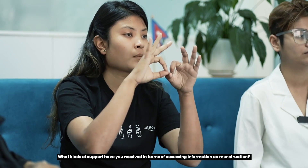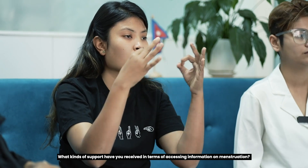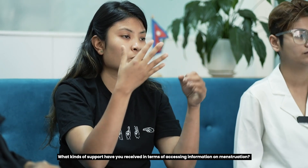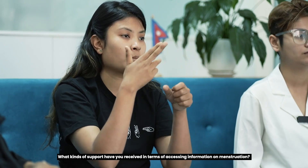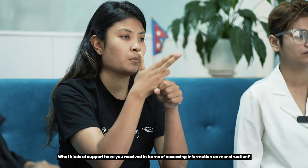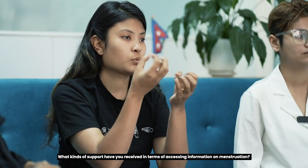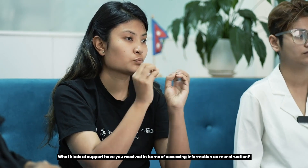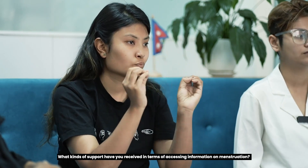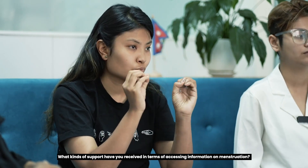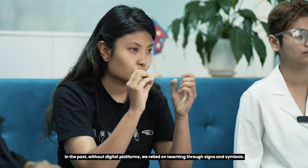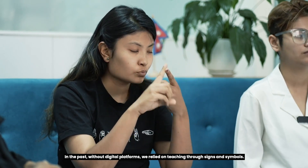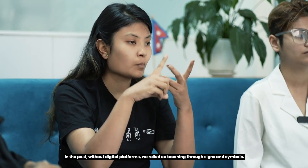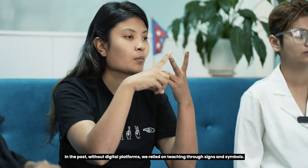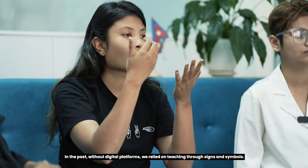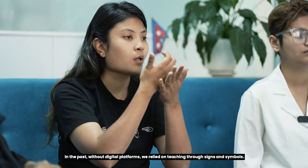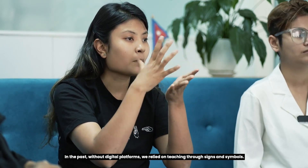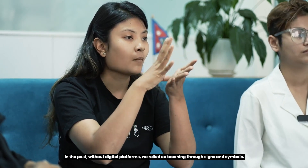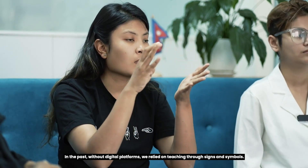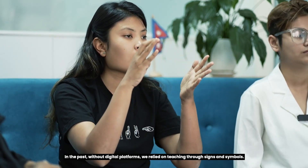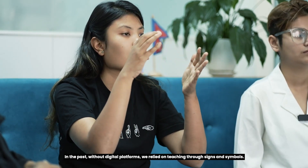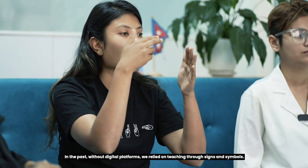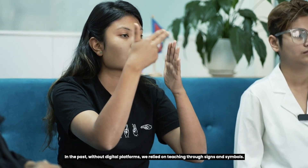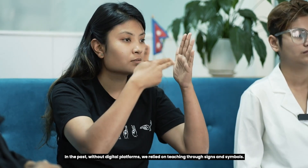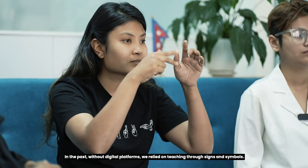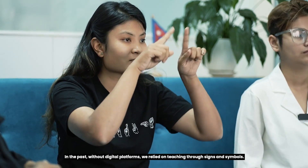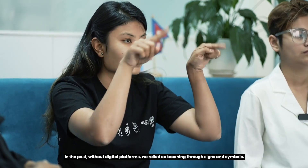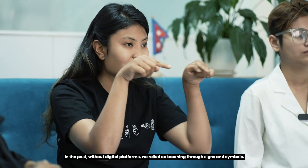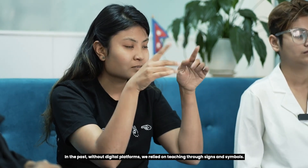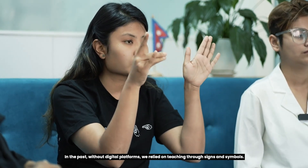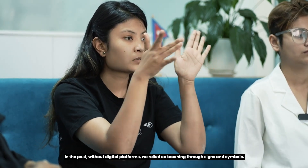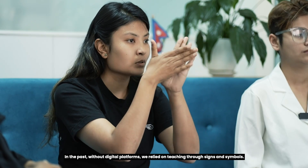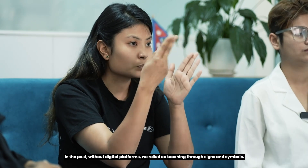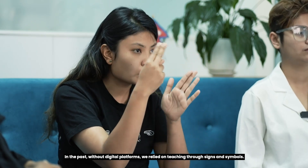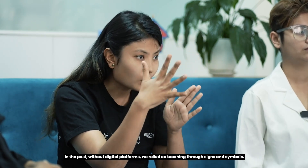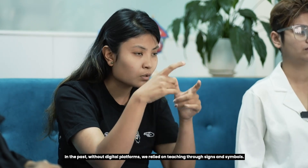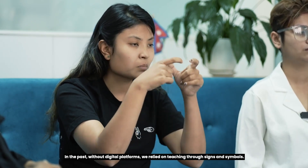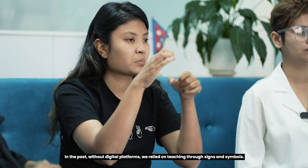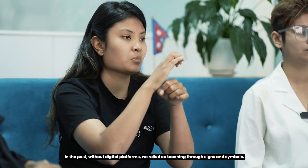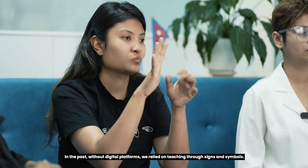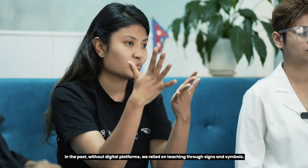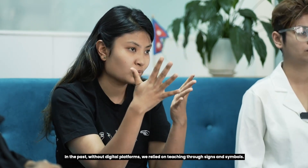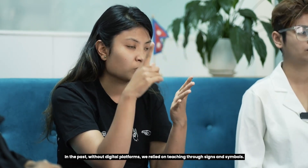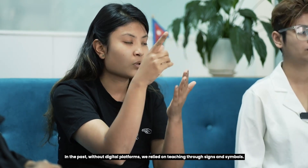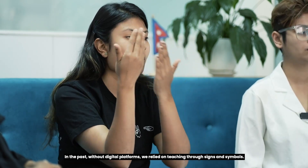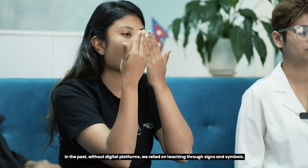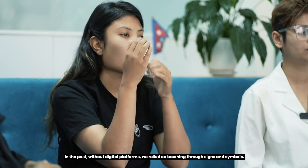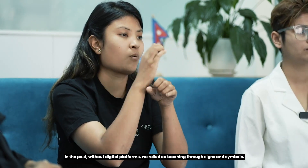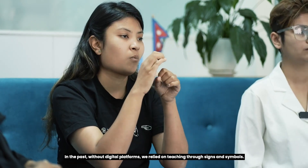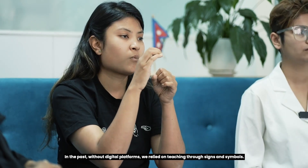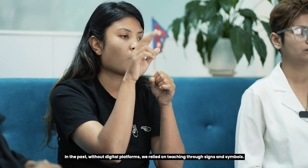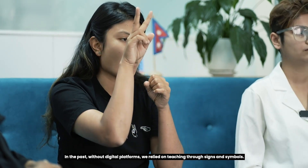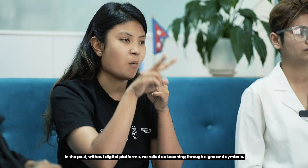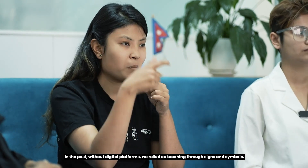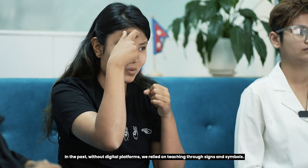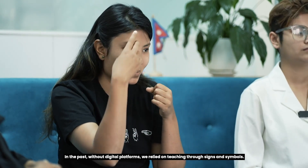यसो छ हजुर. अब त्यो अब पहिला चाहिँ धेरै तपाईँको जुन डिजिटल प्लेटफर्म थिएन त्यो बेला चाहिँ अब चिन्हहरू देखाएर जुन सङ्केतहरू देखाएर